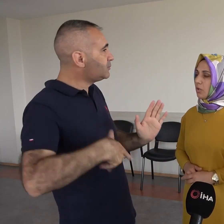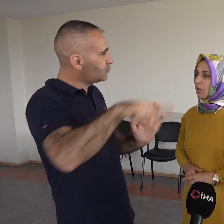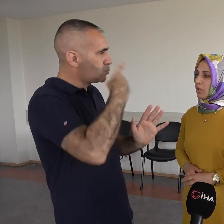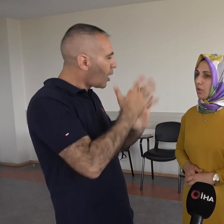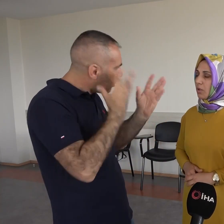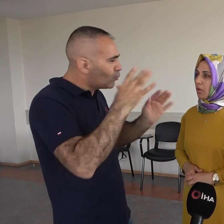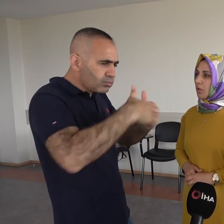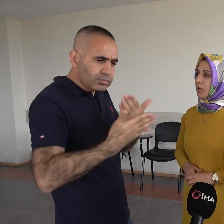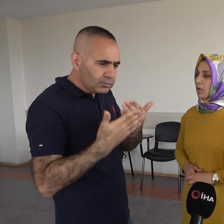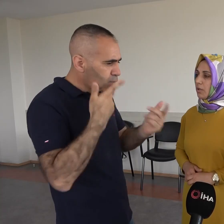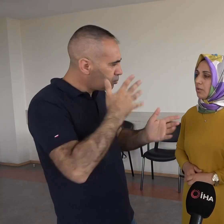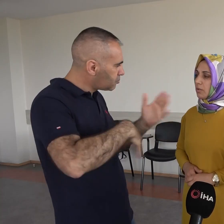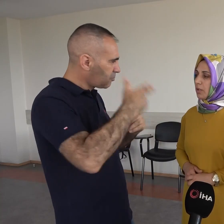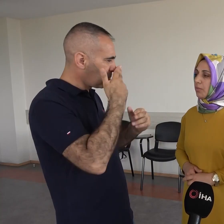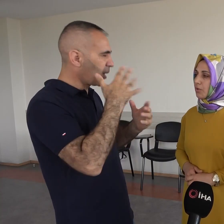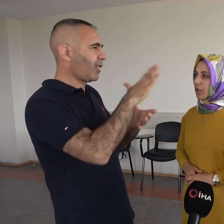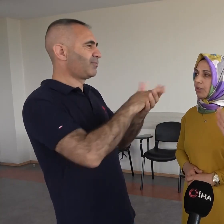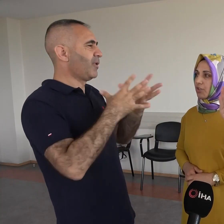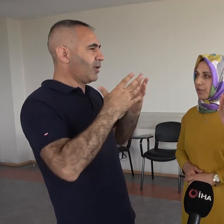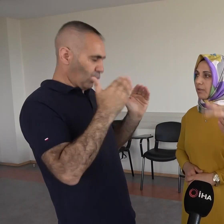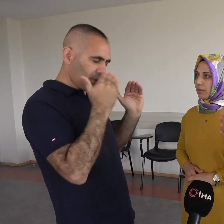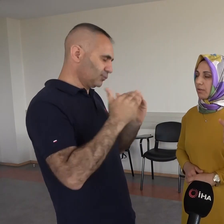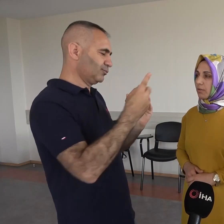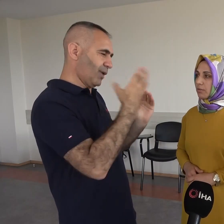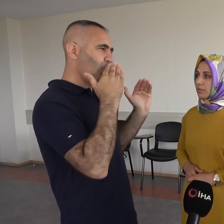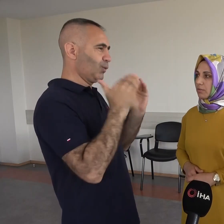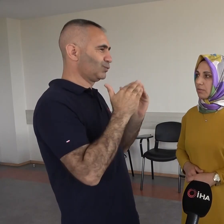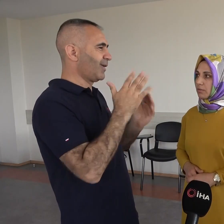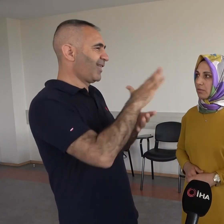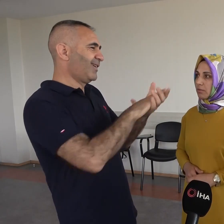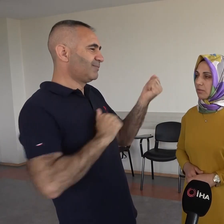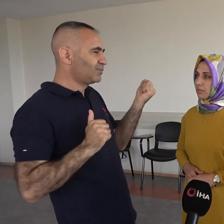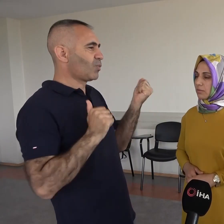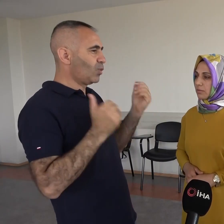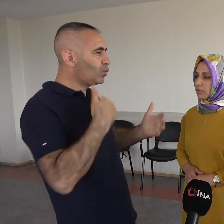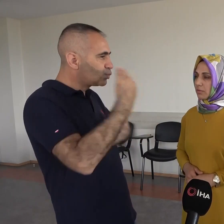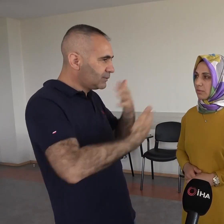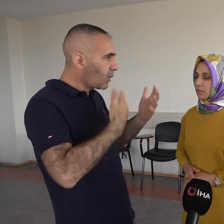Hepsi konuşanlar. Konuşanlar için değil. Birkaç arkadaşla anlaştım diyor.